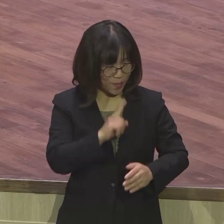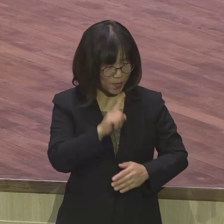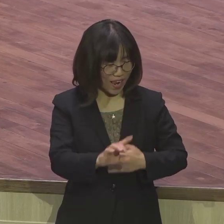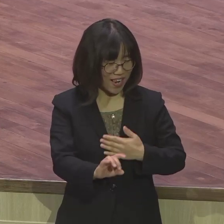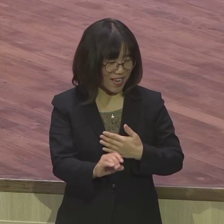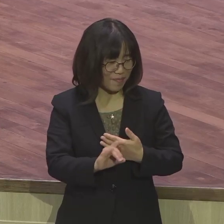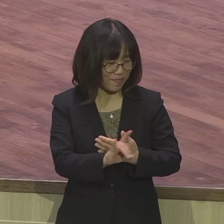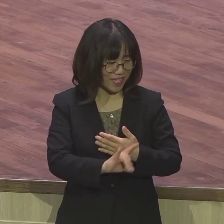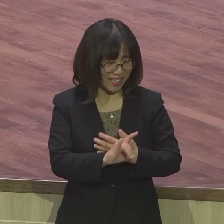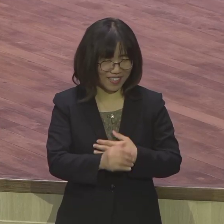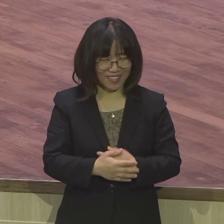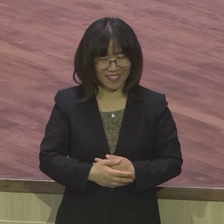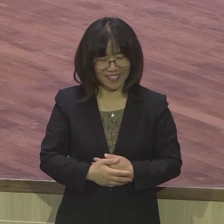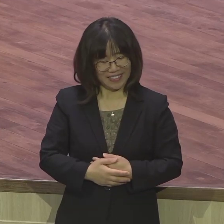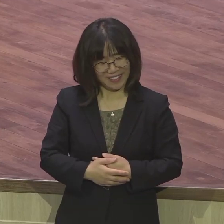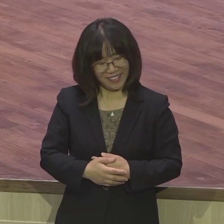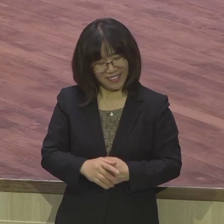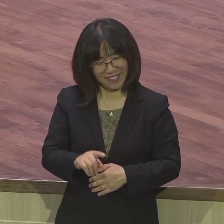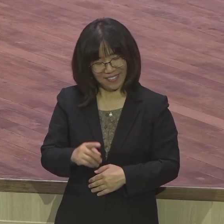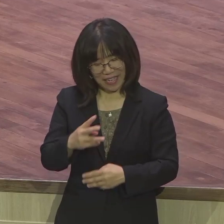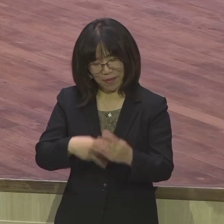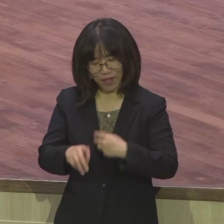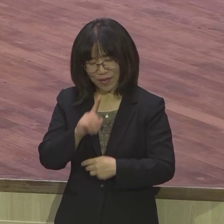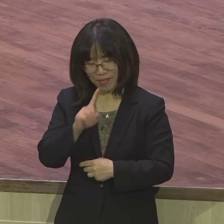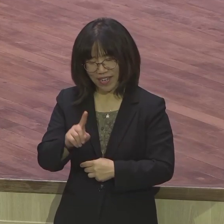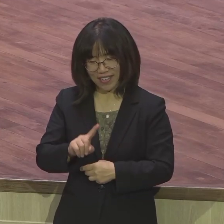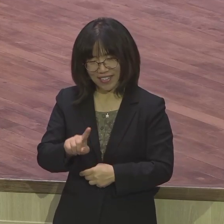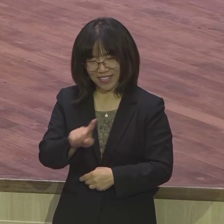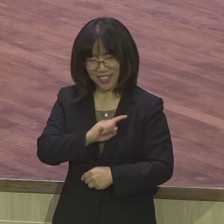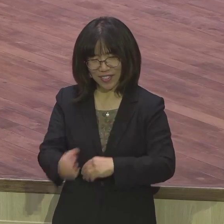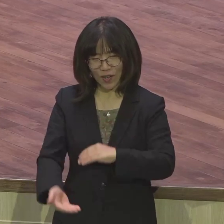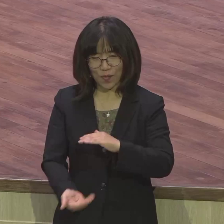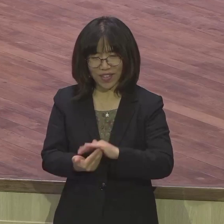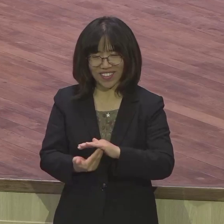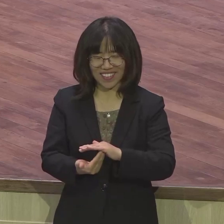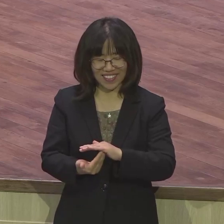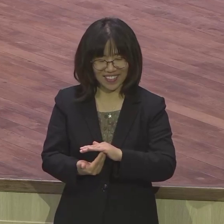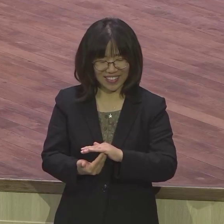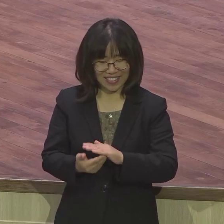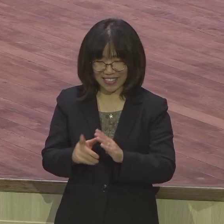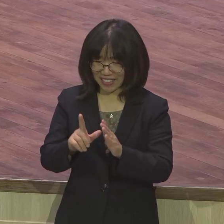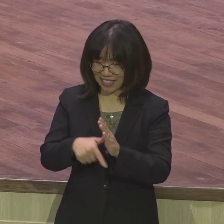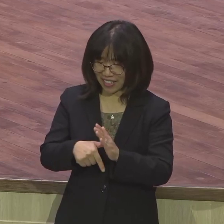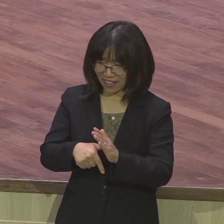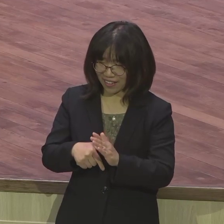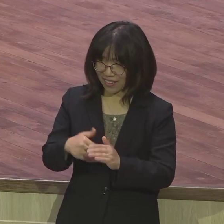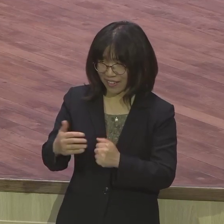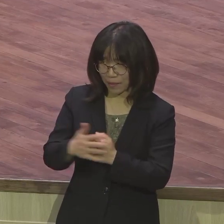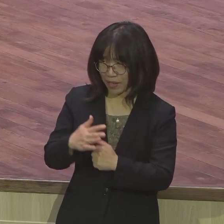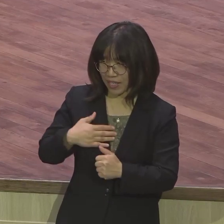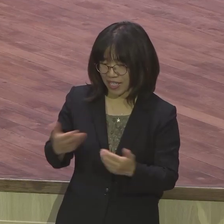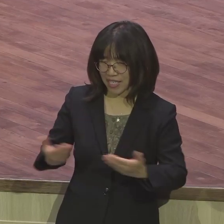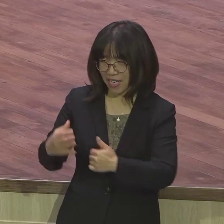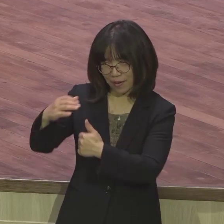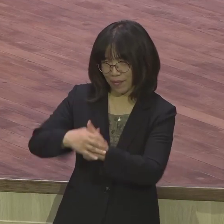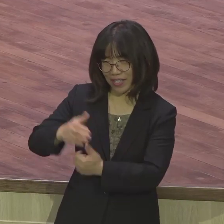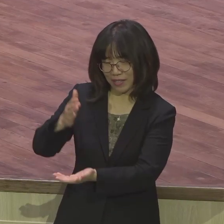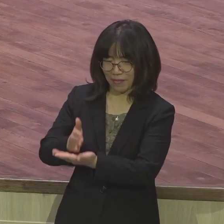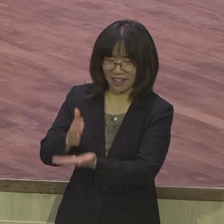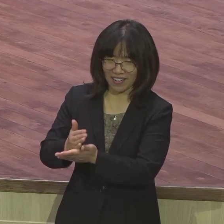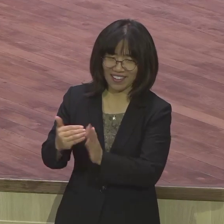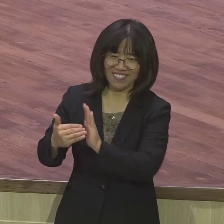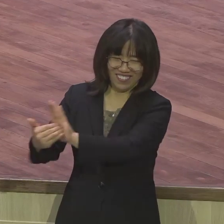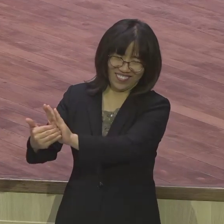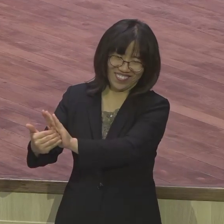서밋타임이란 말은 렘넌트들이 말하는 거거든요. 정상을 향해서 이 하나님 앞에 집중하는 시간 들어가니까 일 시키지 말라는 거. 그제서 일 시키지 말라는 거.